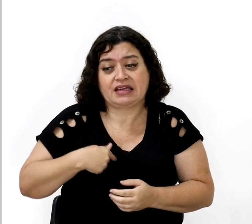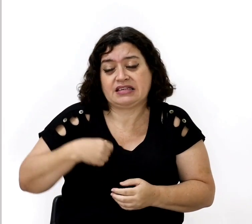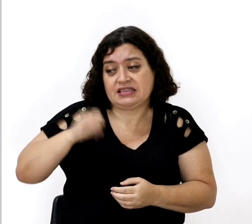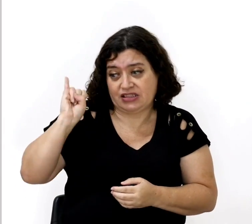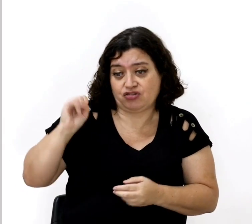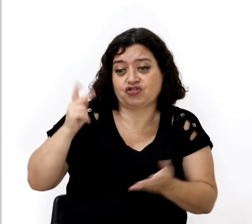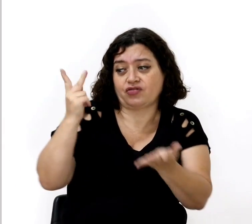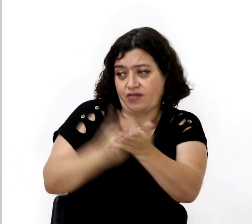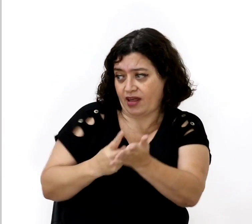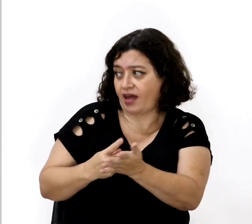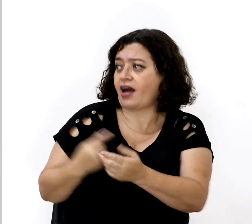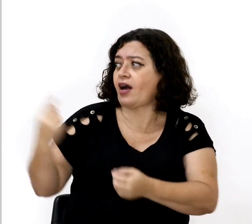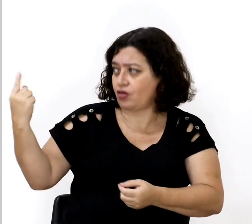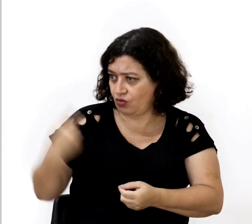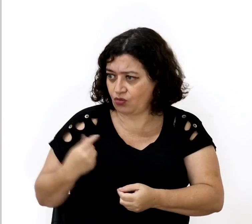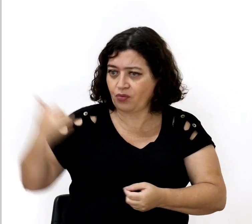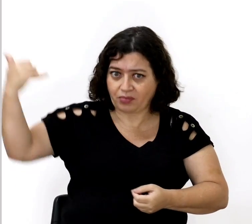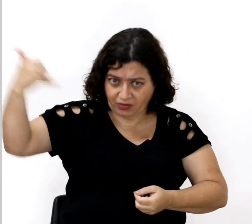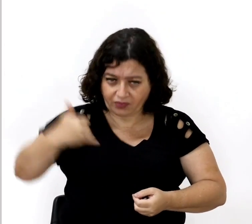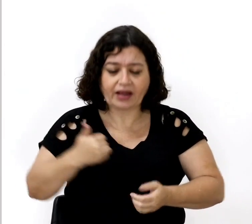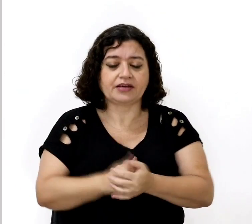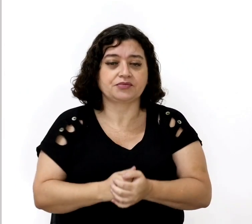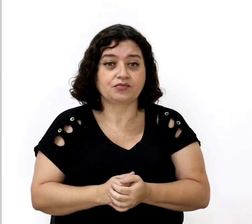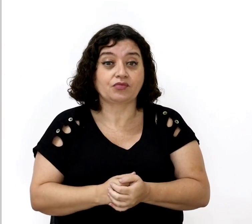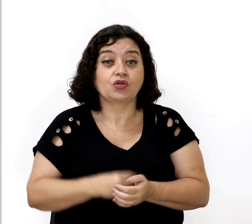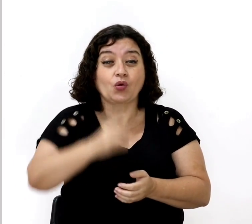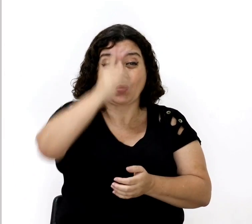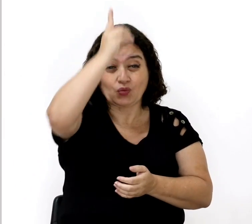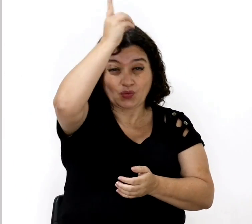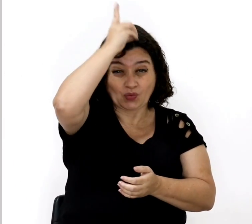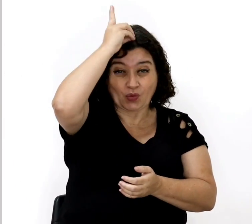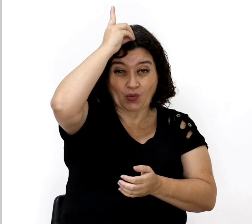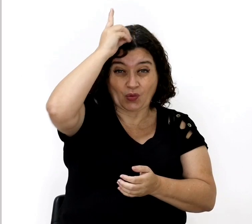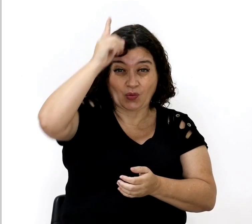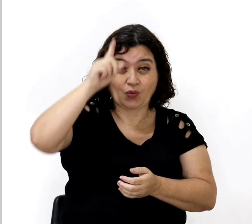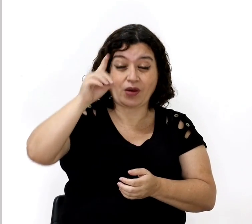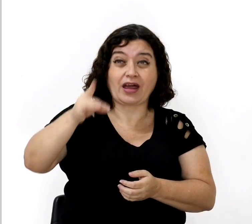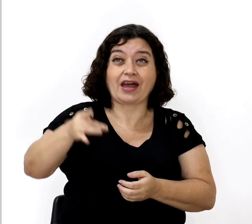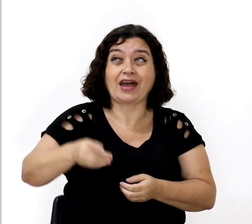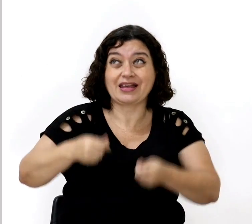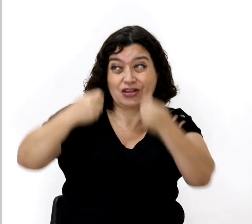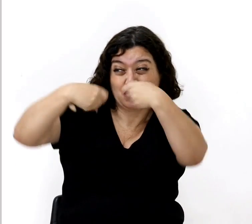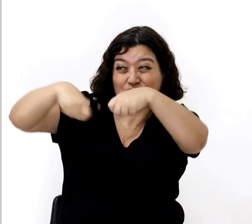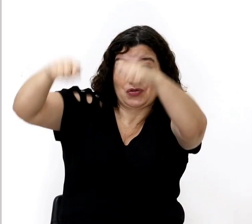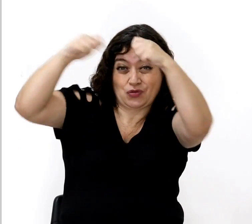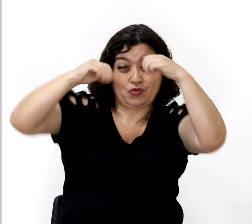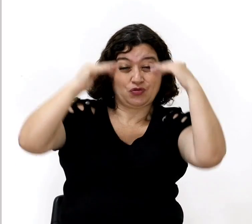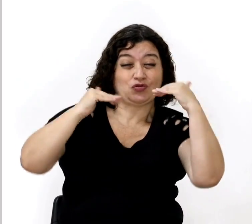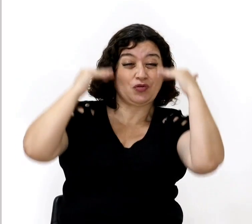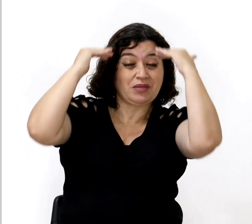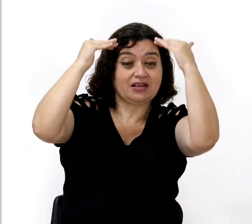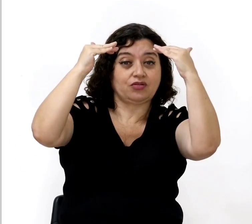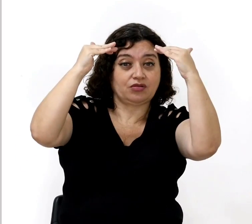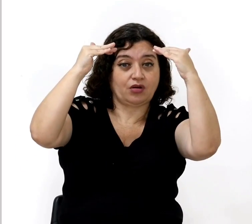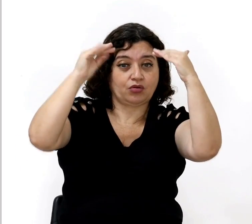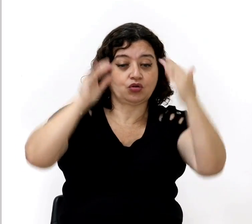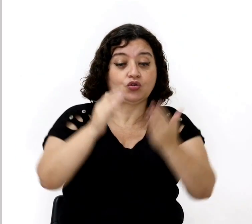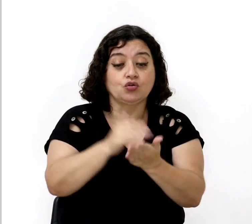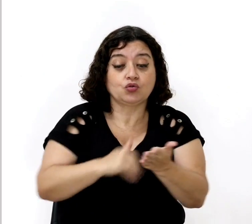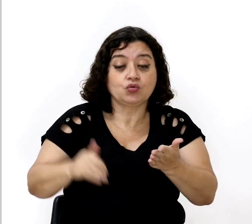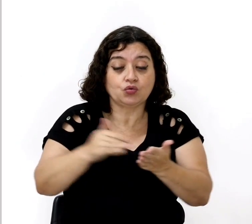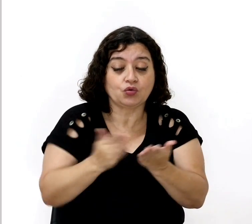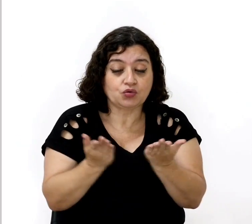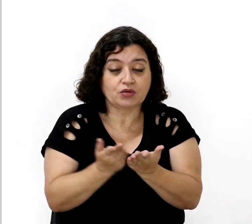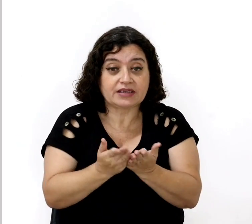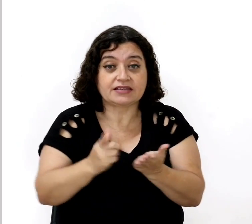estiver equivocado. Então, o dom é algo sobrenatural que Deus deu para alguém. Sim. Todo cristão tem pelo menos um.